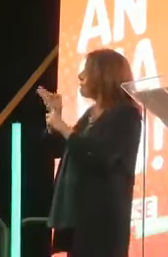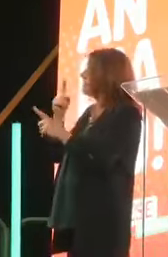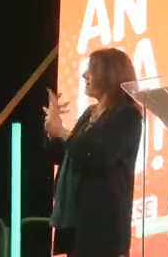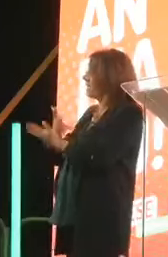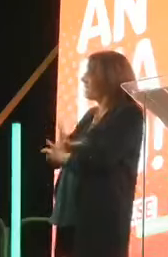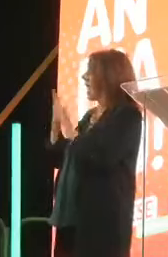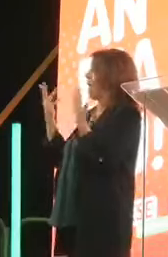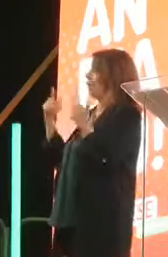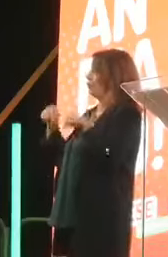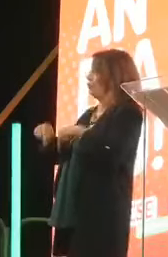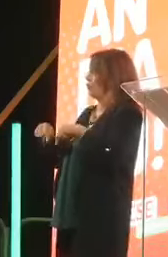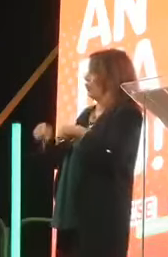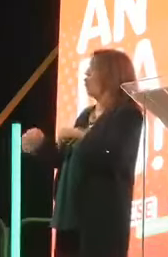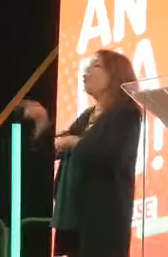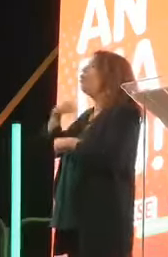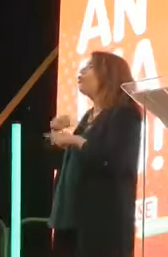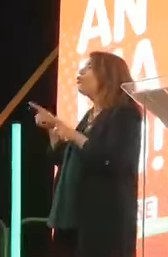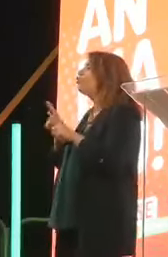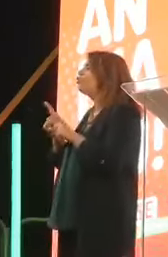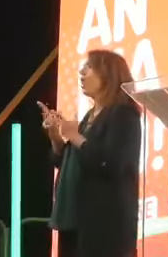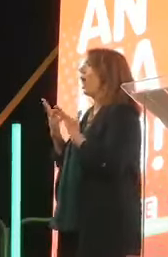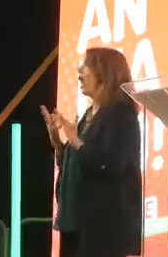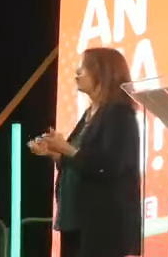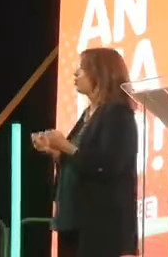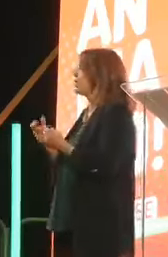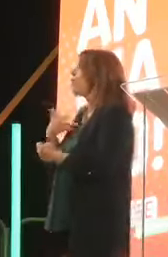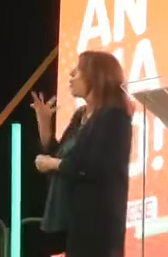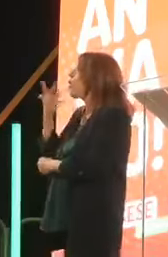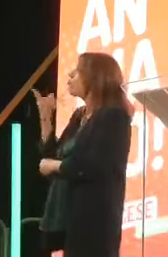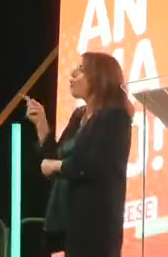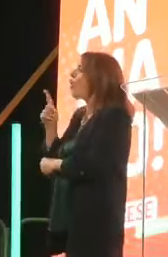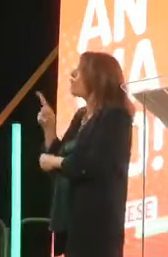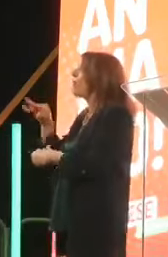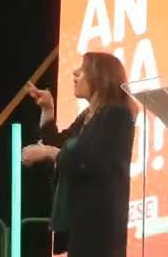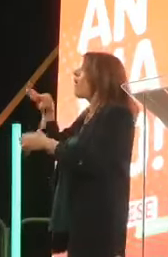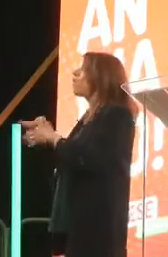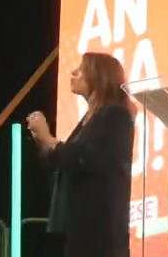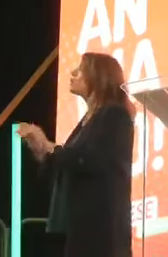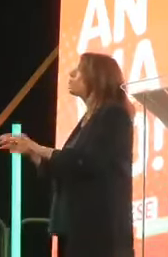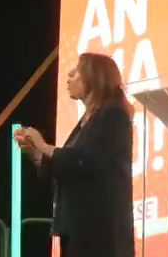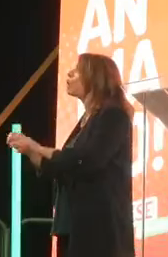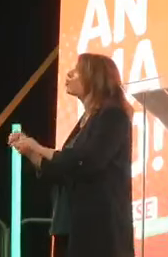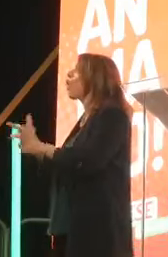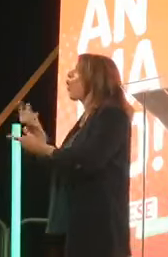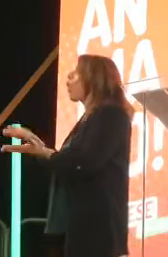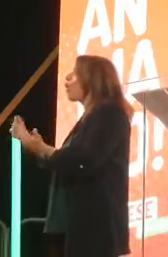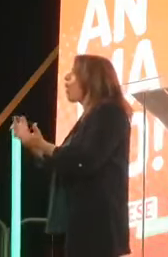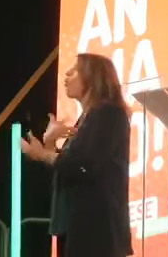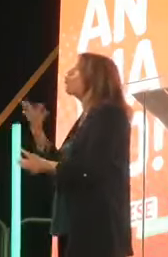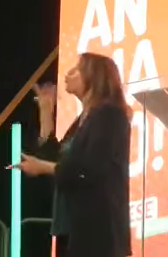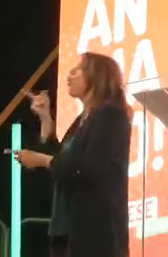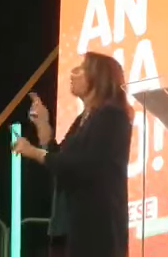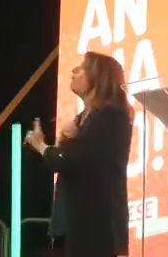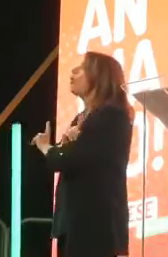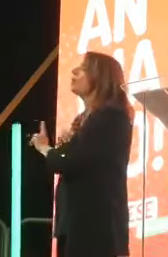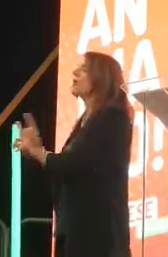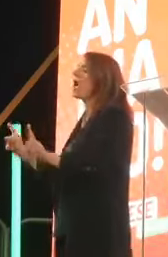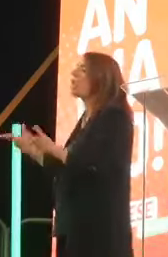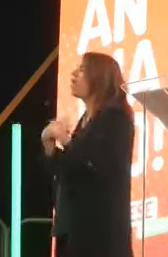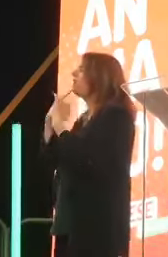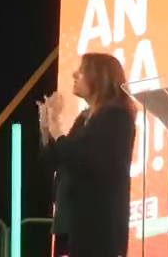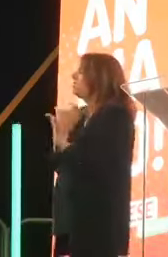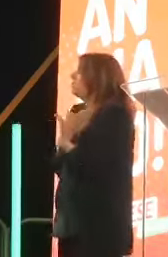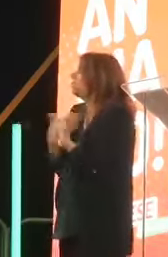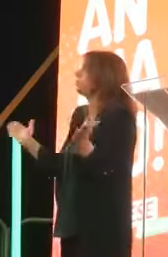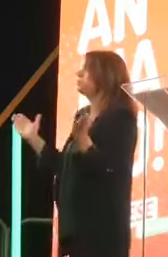chiara. Noi non accettiamo e non vogliamo voti sporchi o voti comprati. Diciamolo con forza